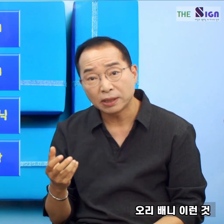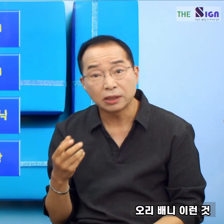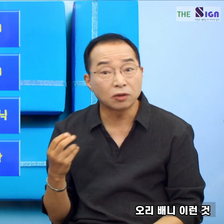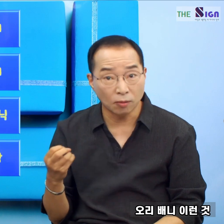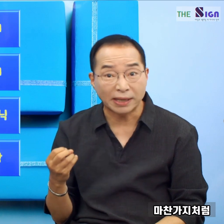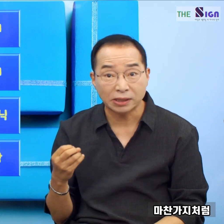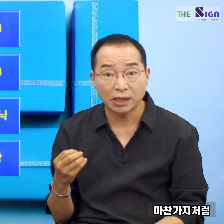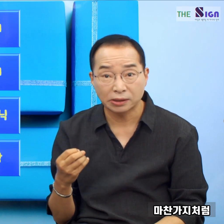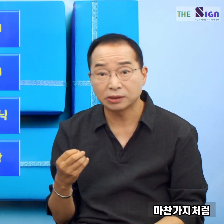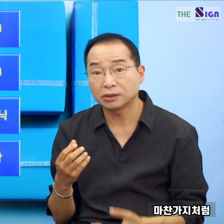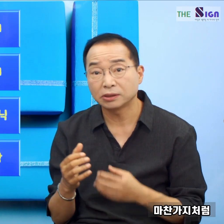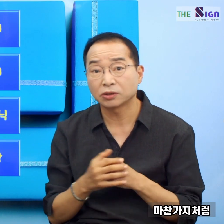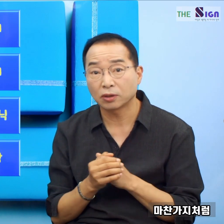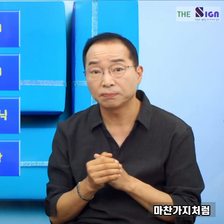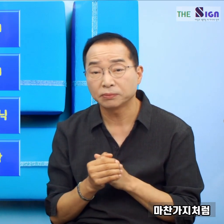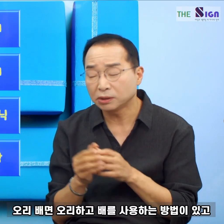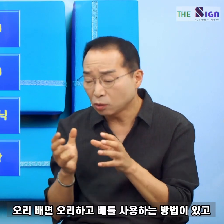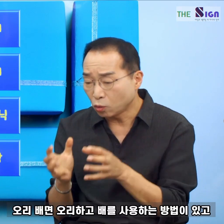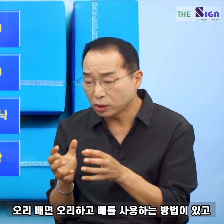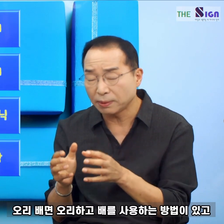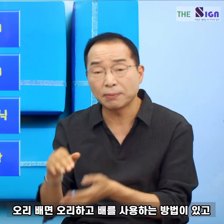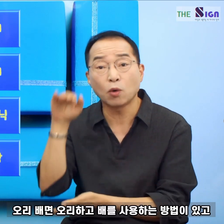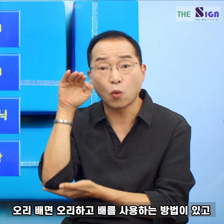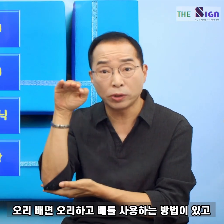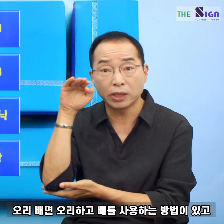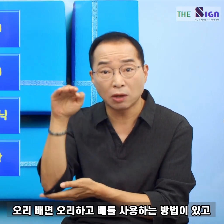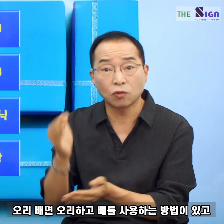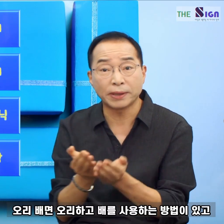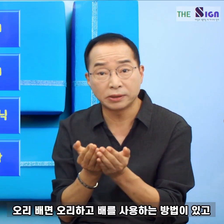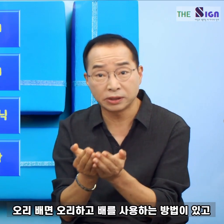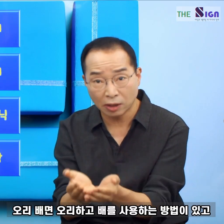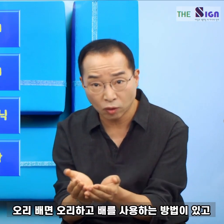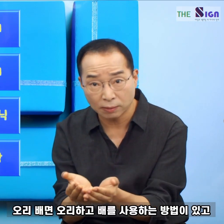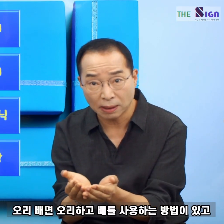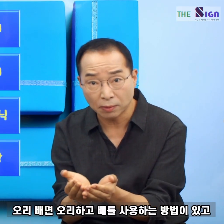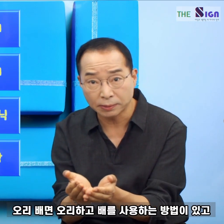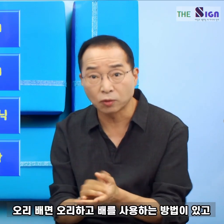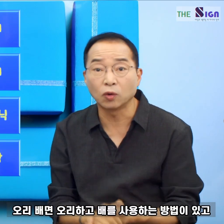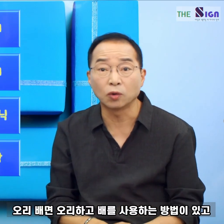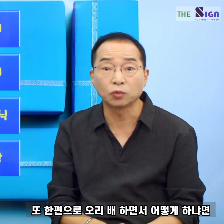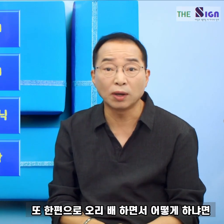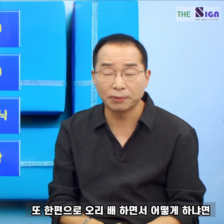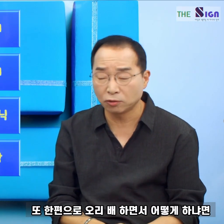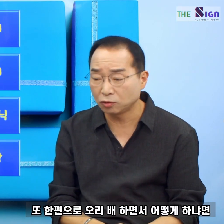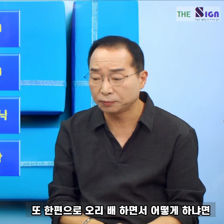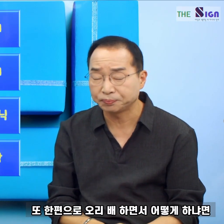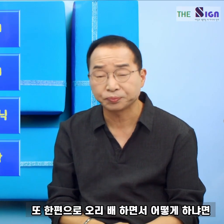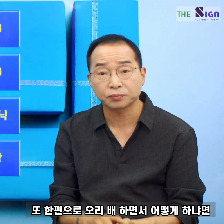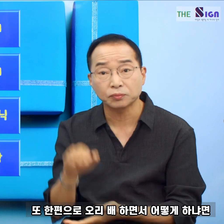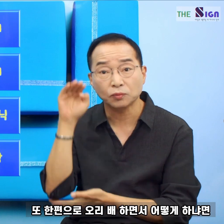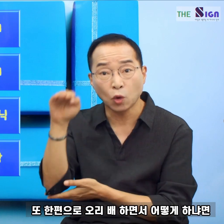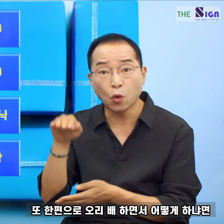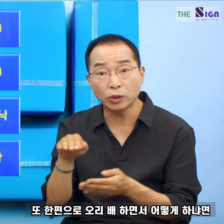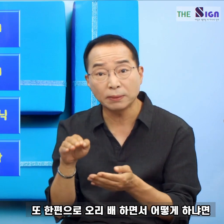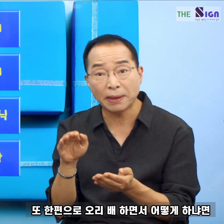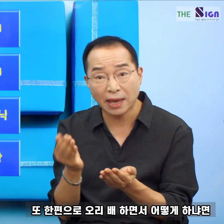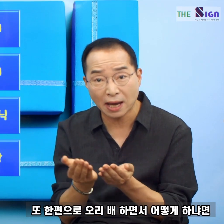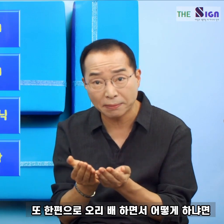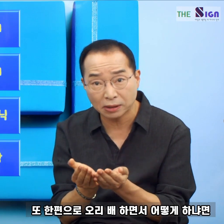이런 거 마찬가지처럼 이제 오리배면 오리하고 배를 사용하는 방법이 있고, 또 한편으로 오리배 하면서